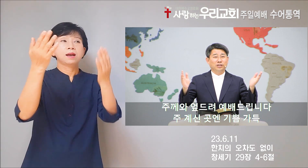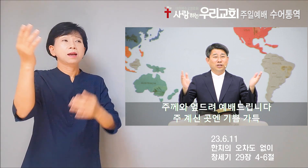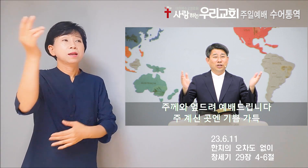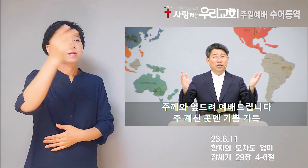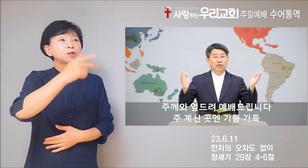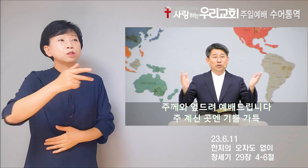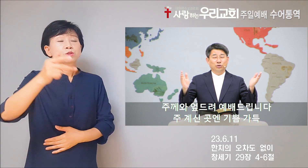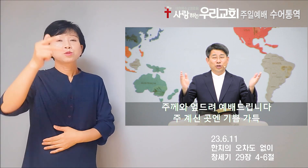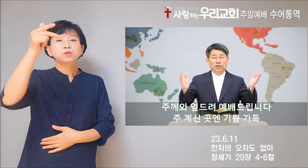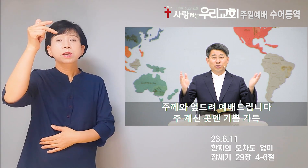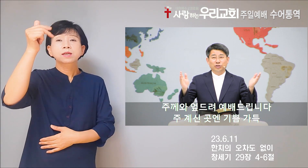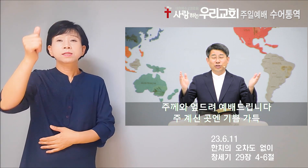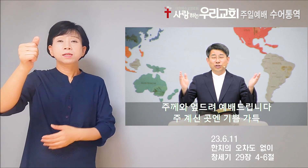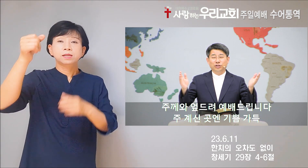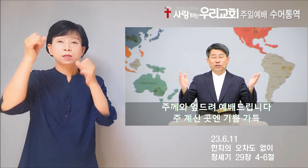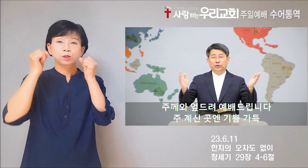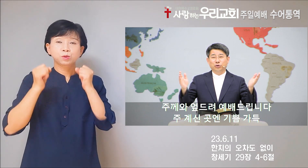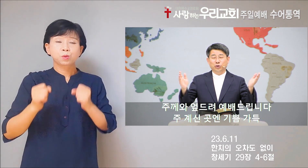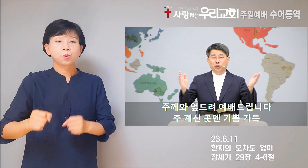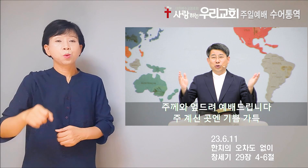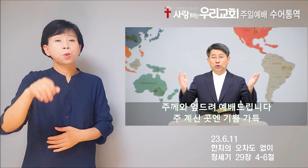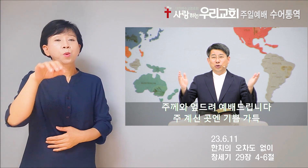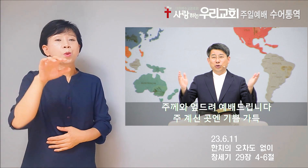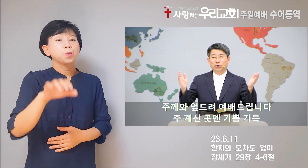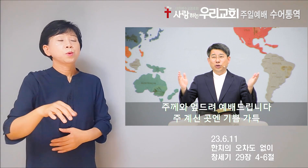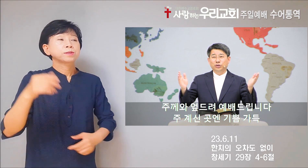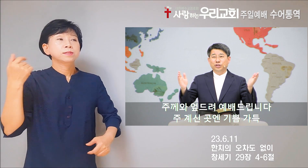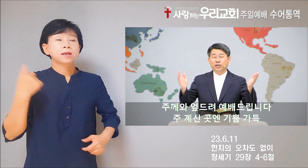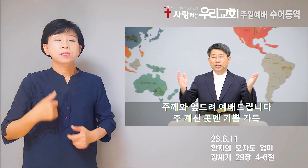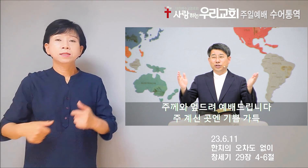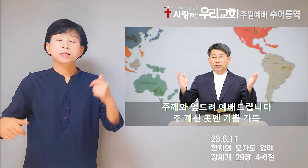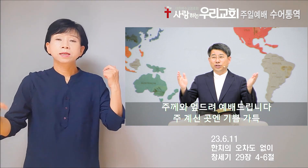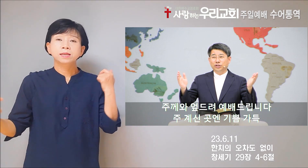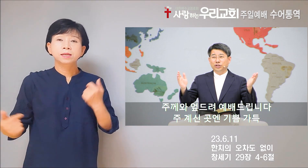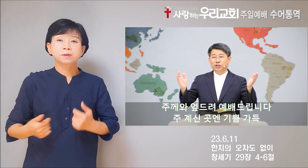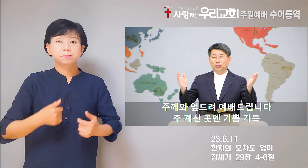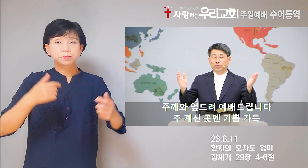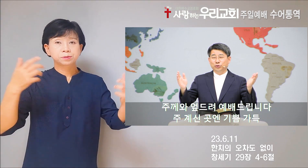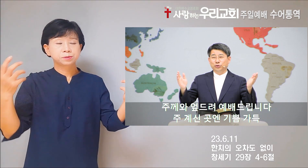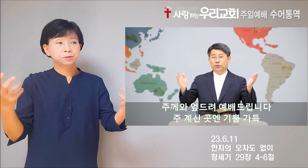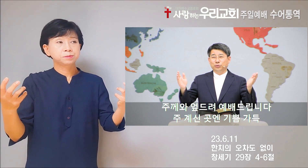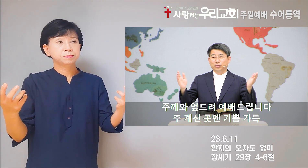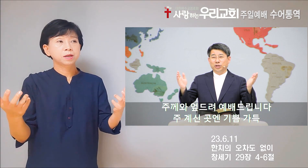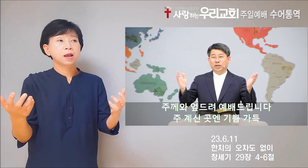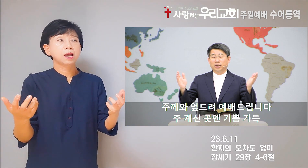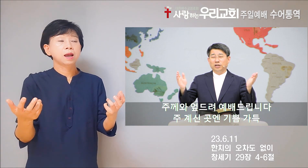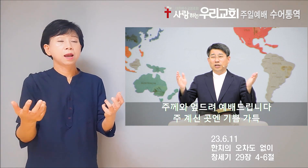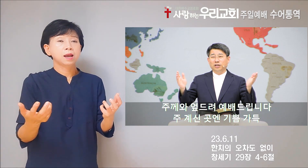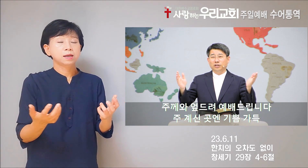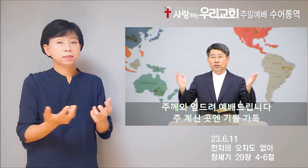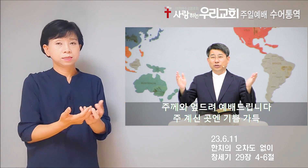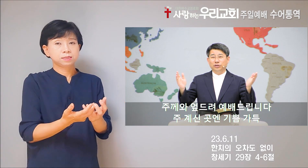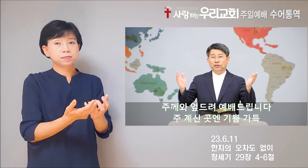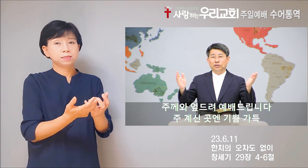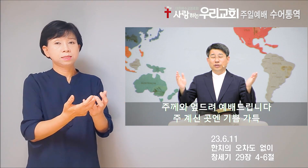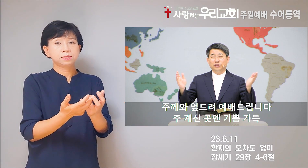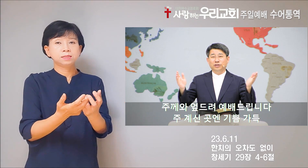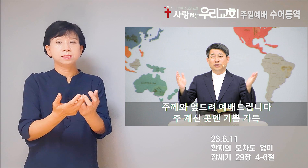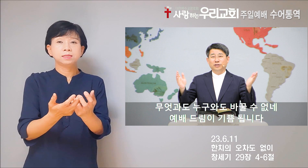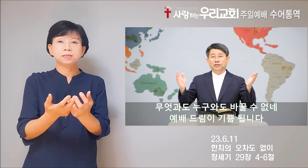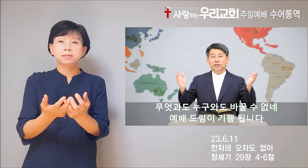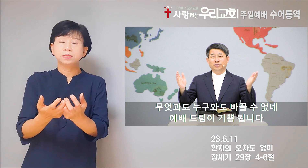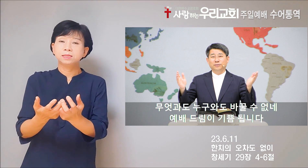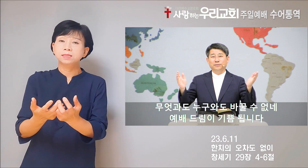예배드립니다. 주 계신 곳엔 기쁨 가득.